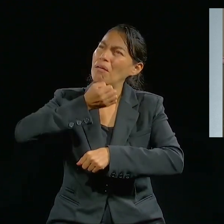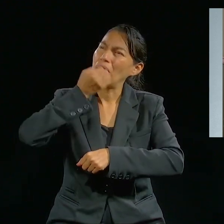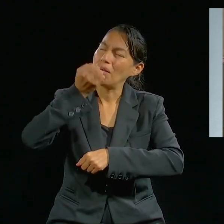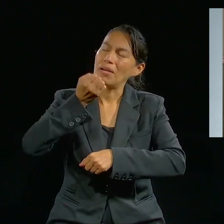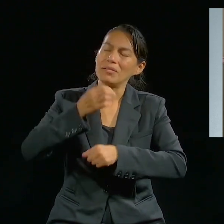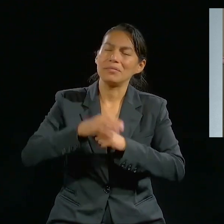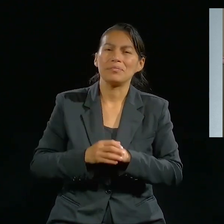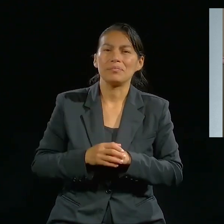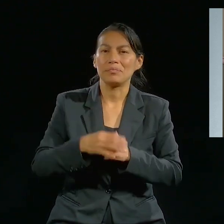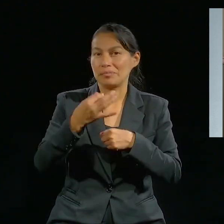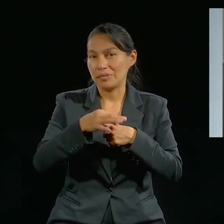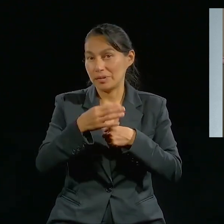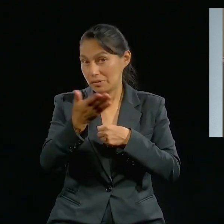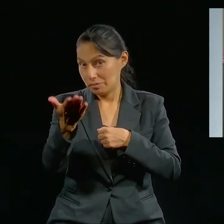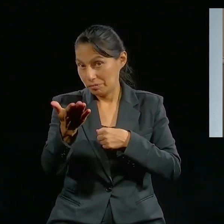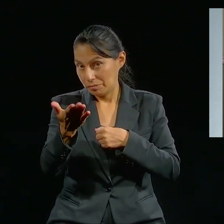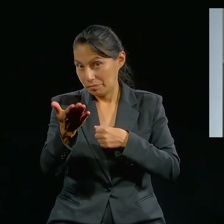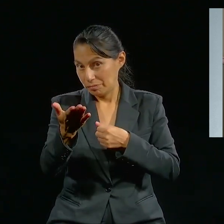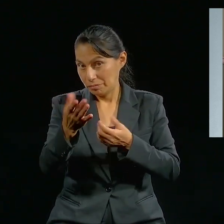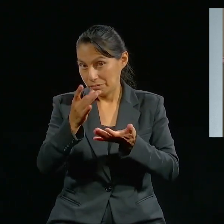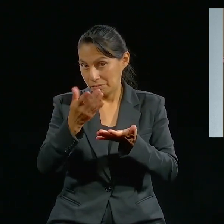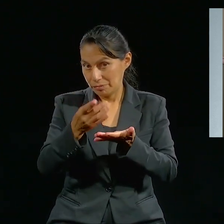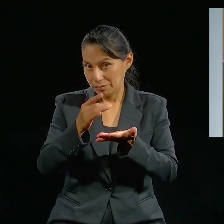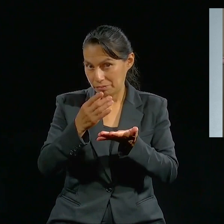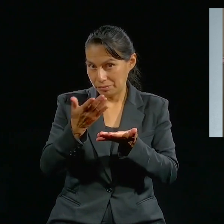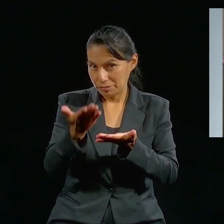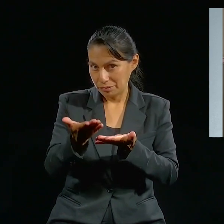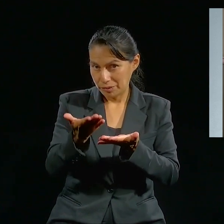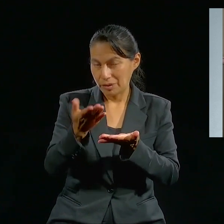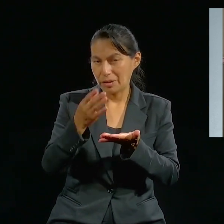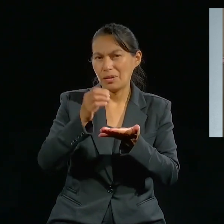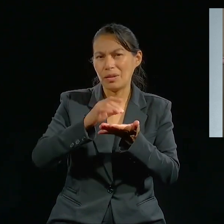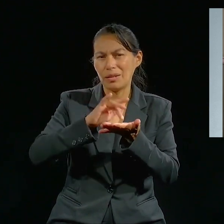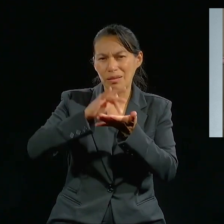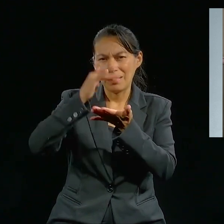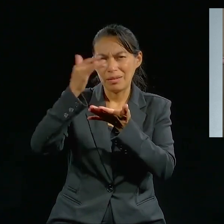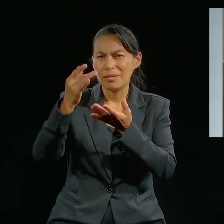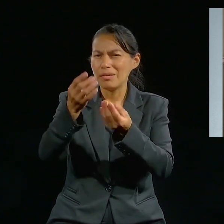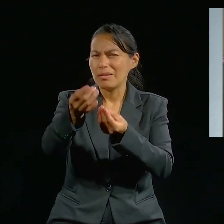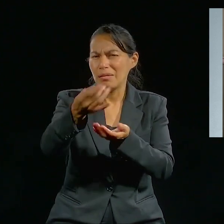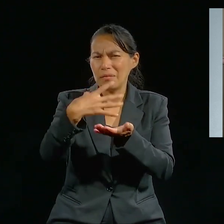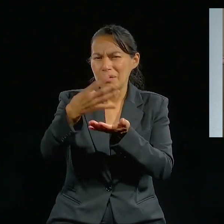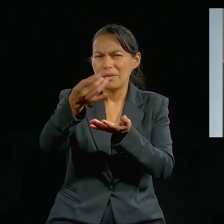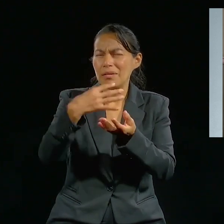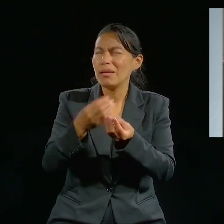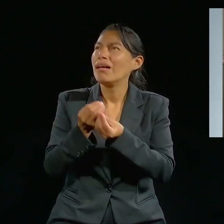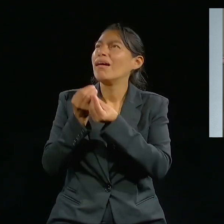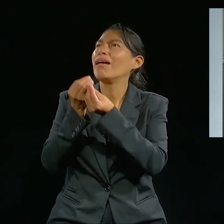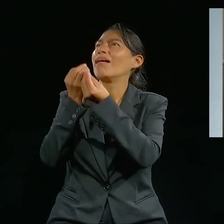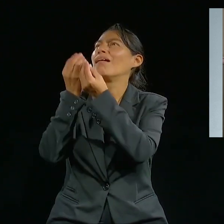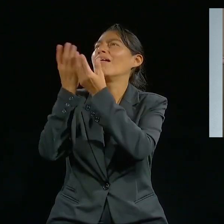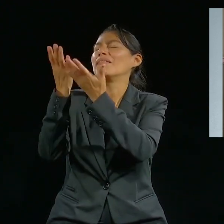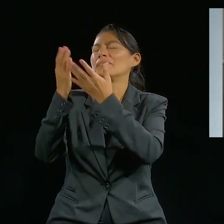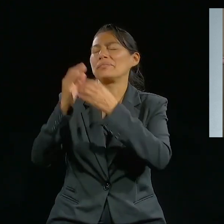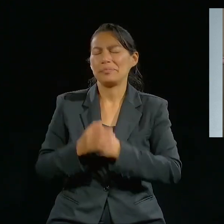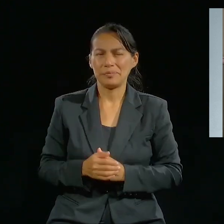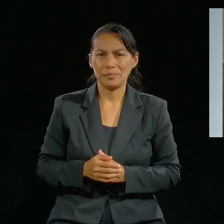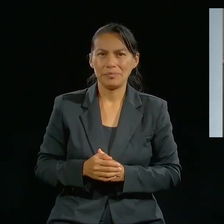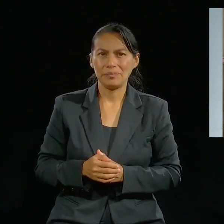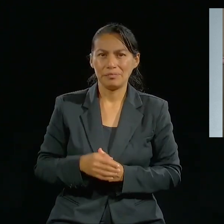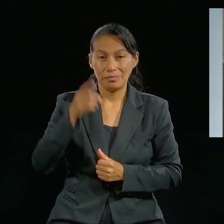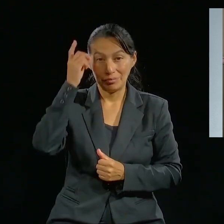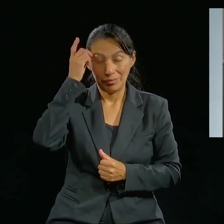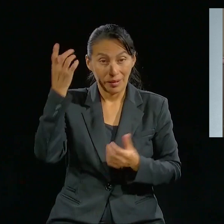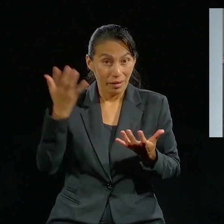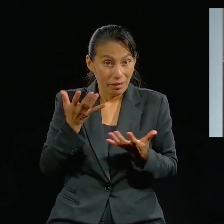ustedes envíen sus pedidos sus agradecimientos a Dios y Dios ha hecho en ti algo